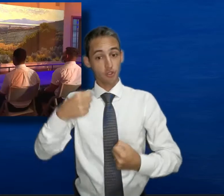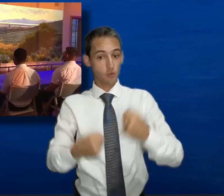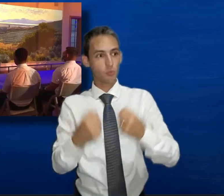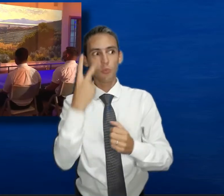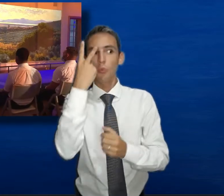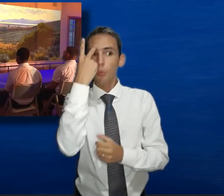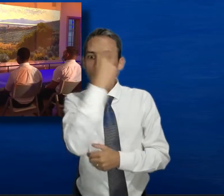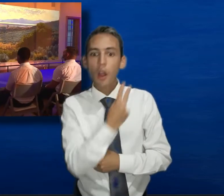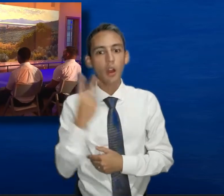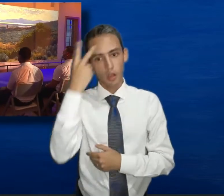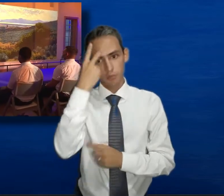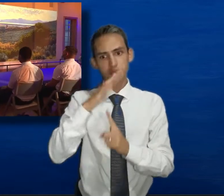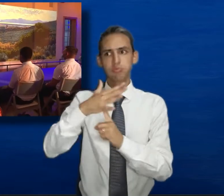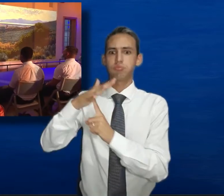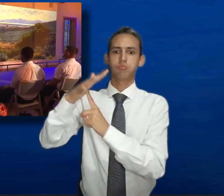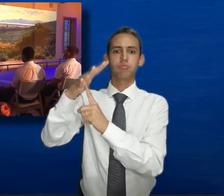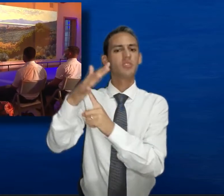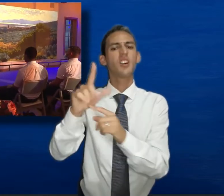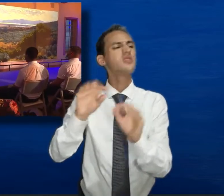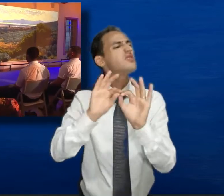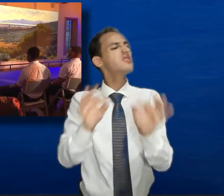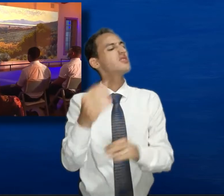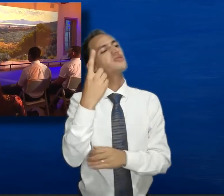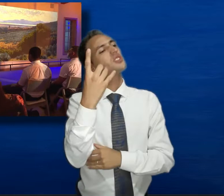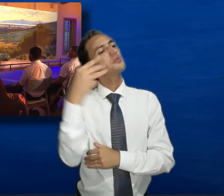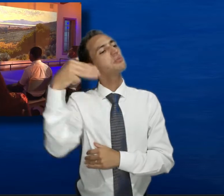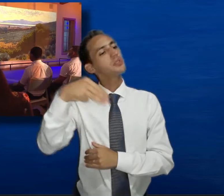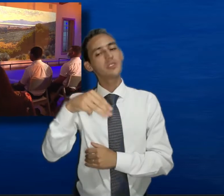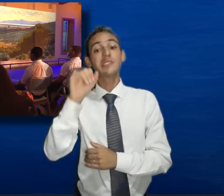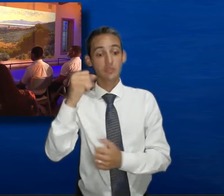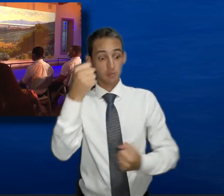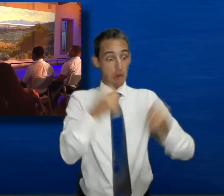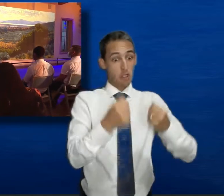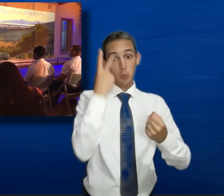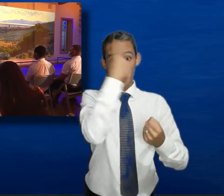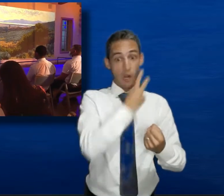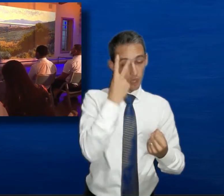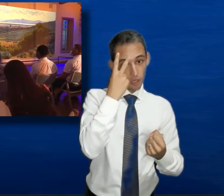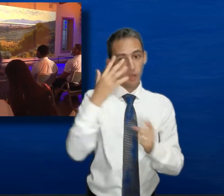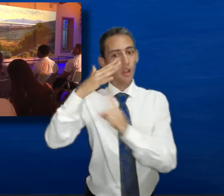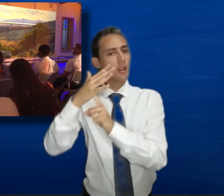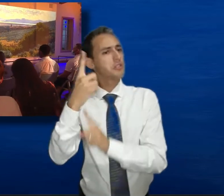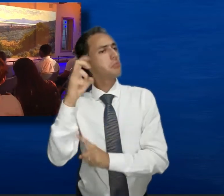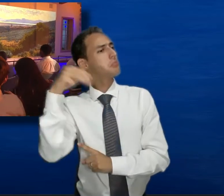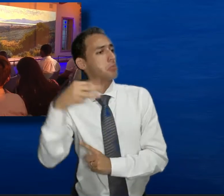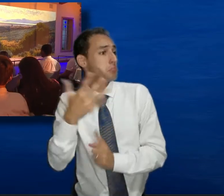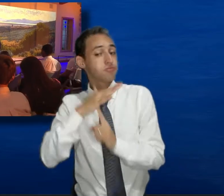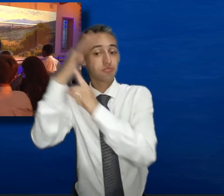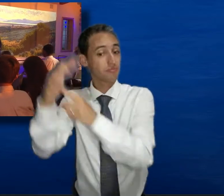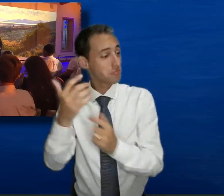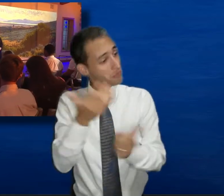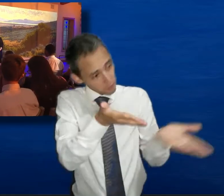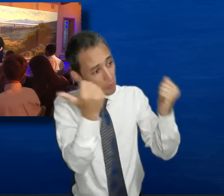no caminho. Bem, para chegar lá de carro demoraria mais de 2 horas. De helicóptero, levaríamos apenas 15